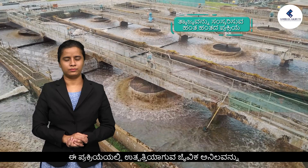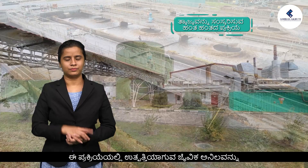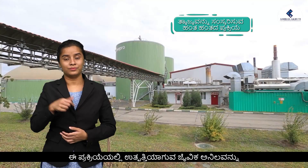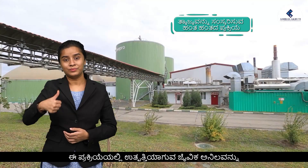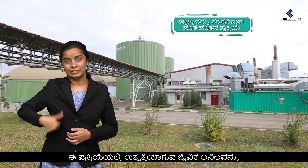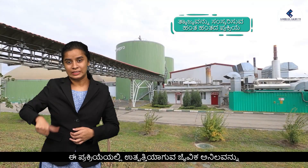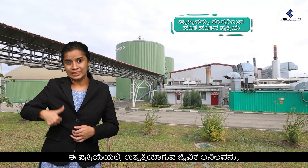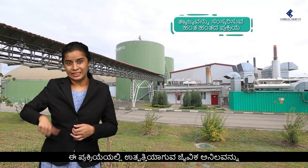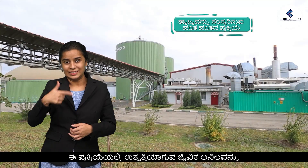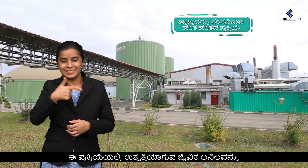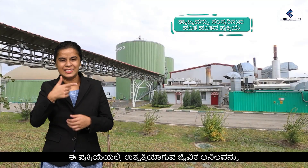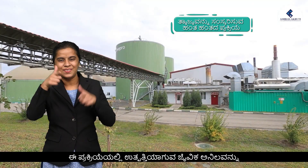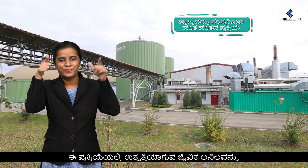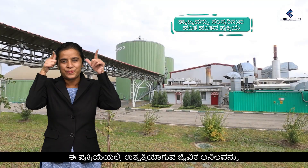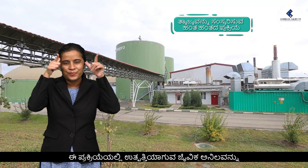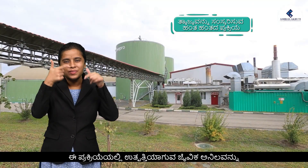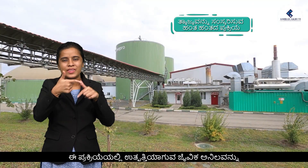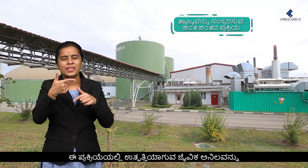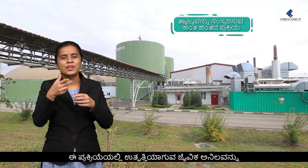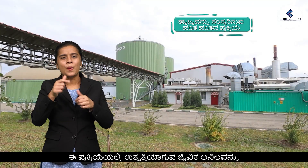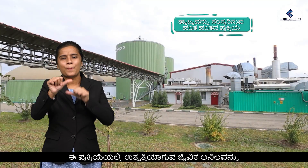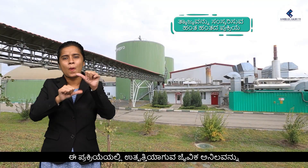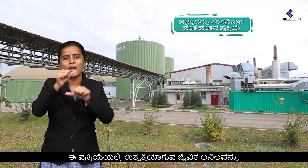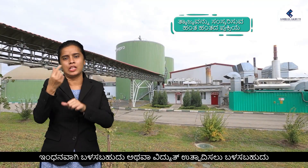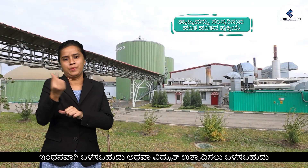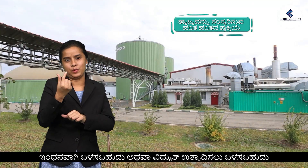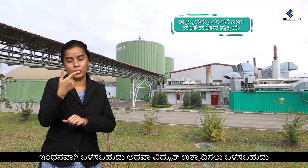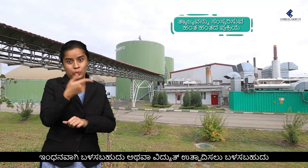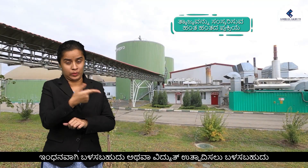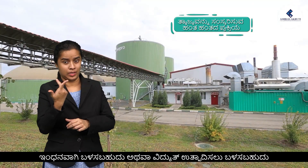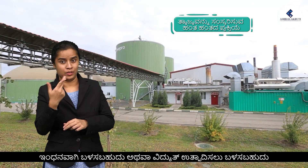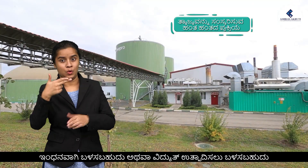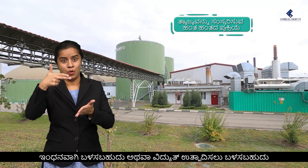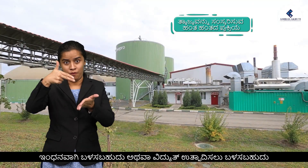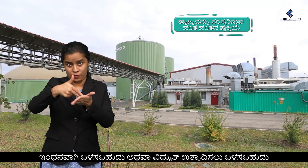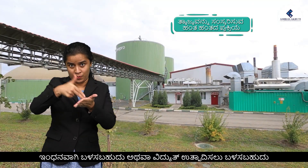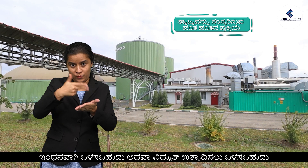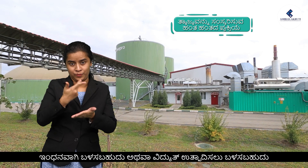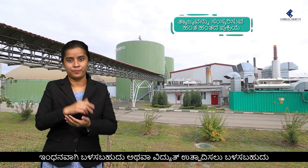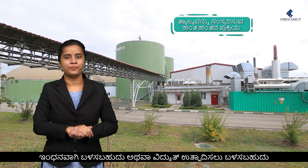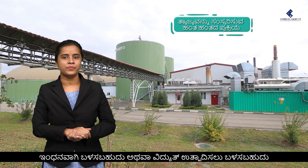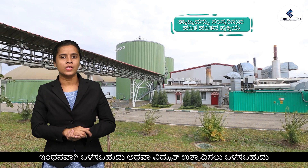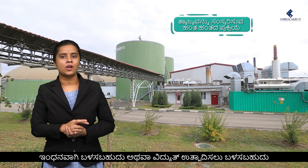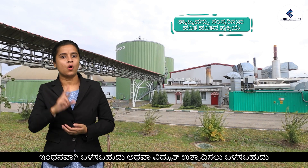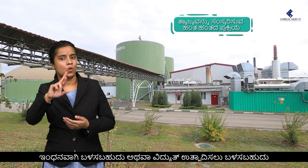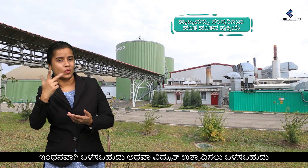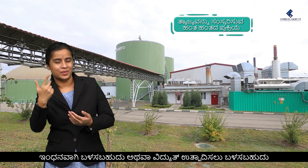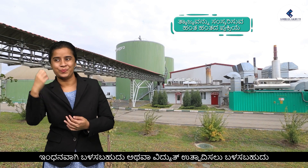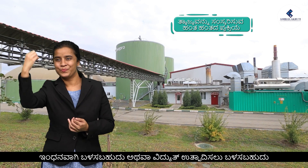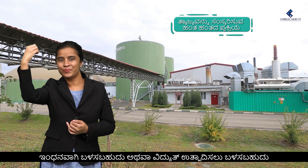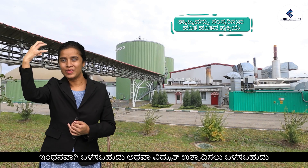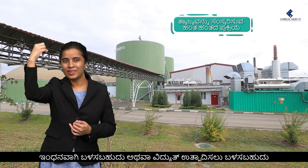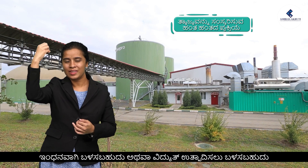ಈ ಪ್ರಕ್ರಿಯೆಯಲ್ಲಿ ಉತ್ಪತ್ತಿಯಾಗುವ ಜೈವಿಕ ಅನಿಲವನ್ನು ಇಂಧನವಾಗಿ ಬಳಸಬಹುದು ಅಥವಾ ವಿದ್ಯುತ್